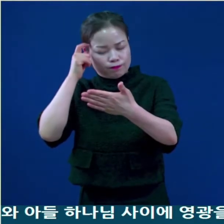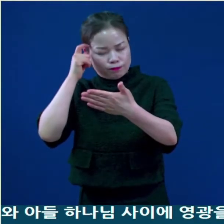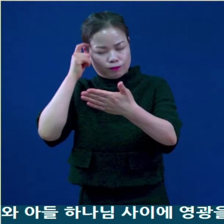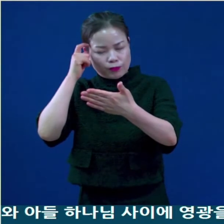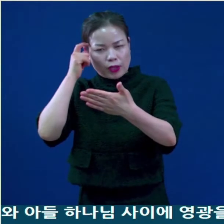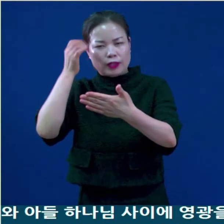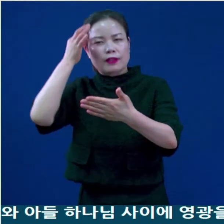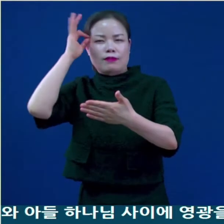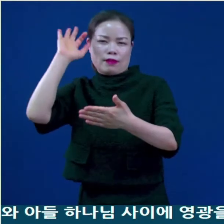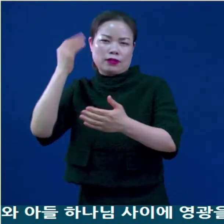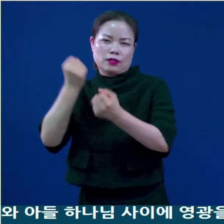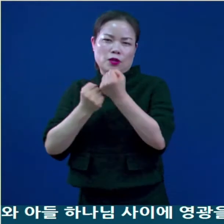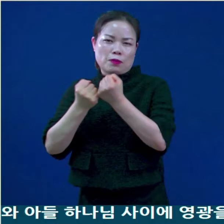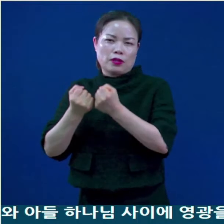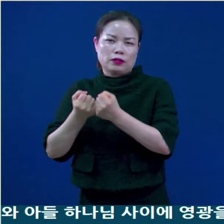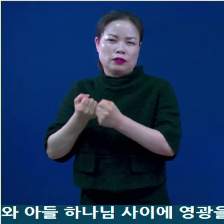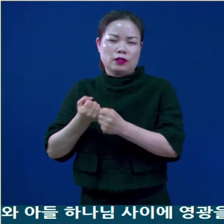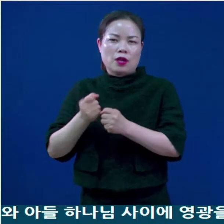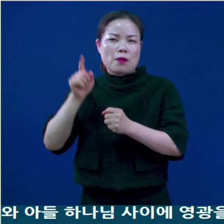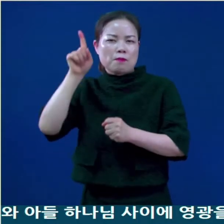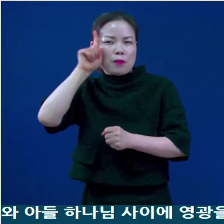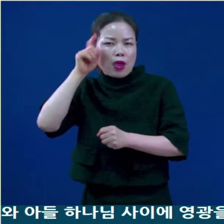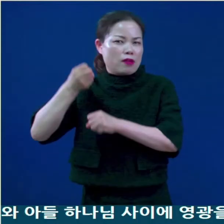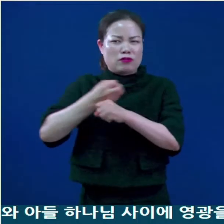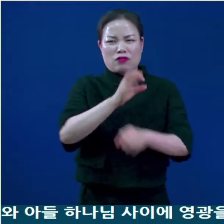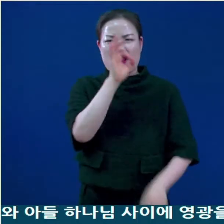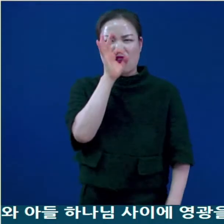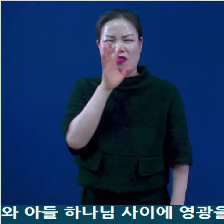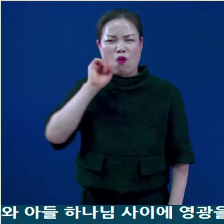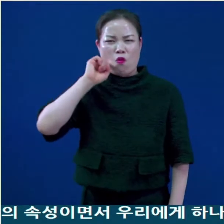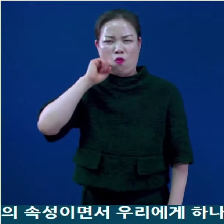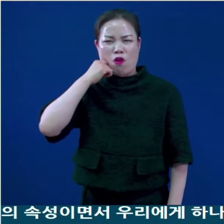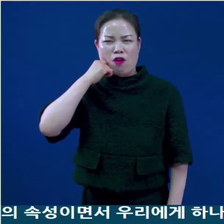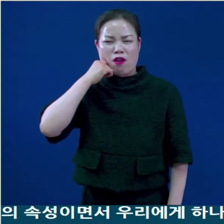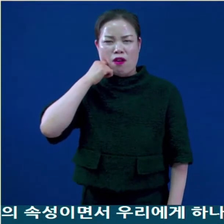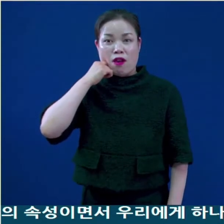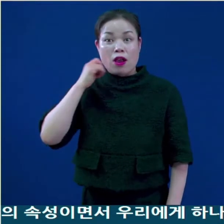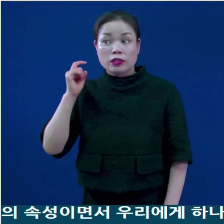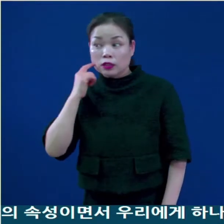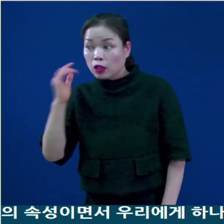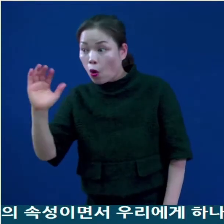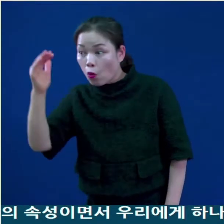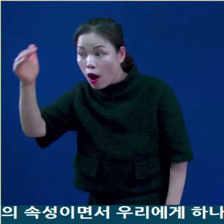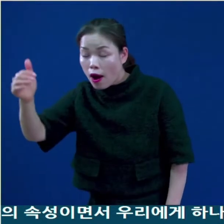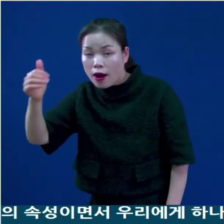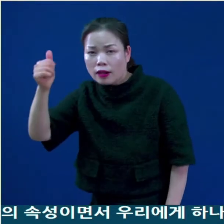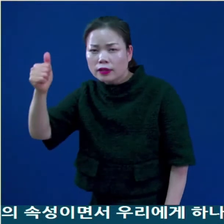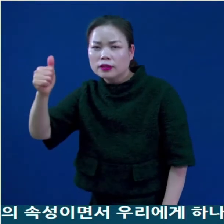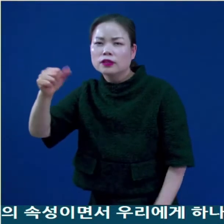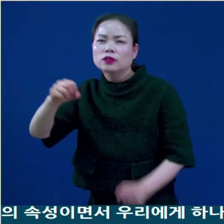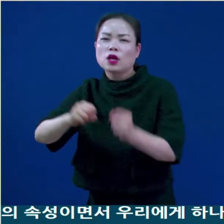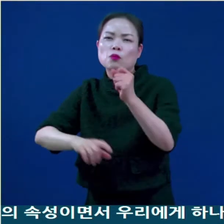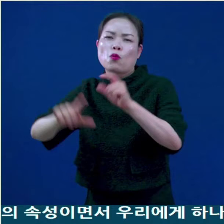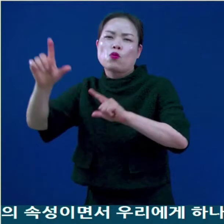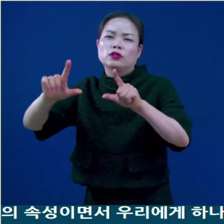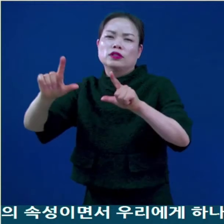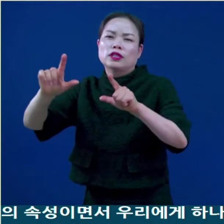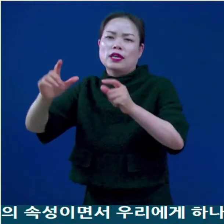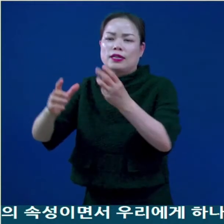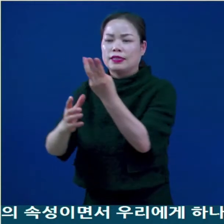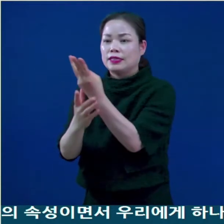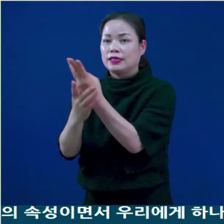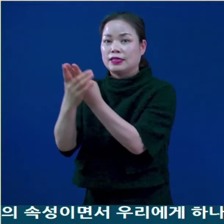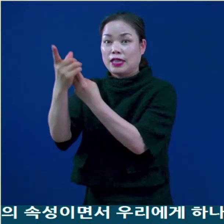설명으로는 다 100% 전달이 안 되는 건데, 그래서 영광은 하나님의 본체이며 삼위